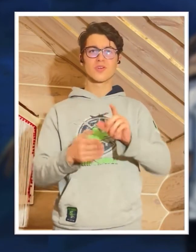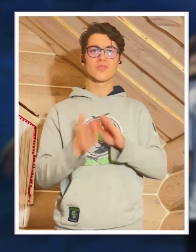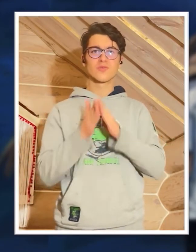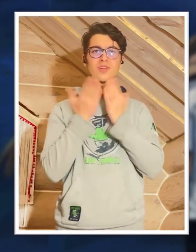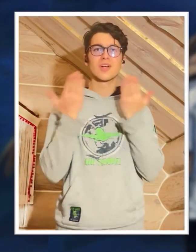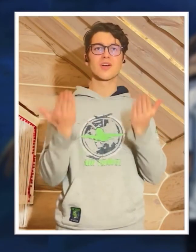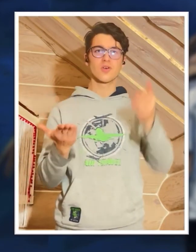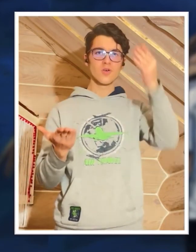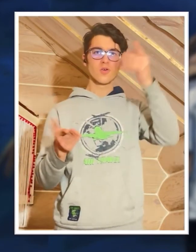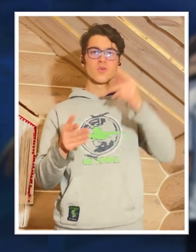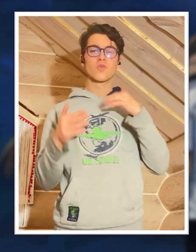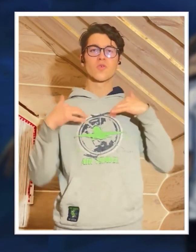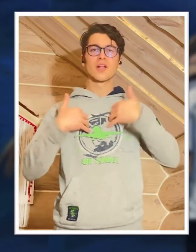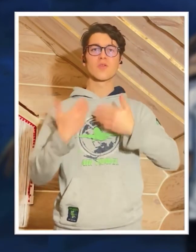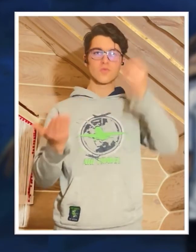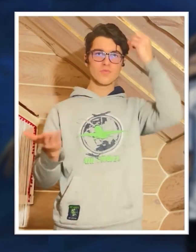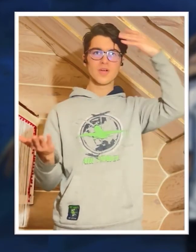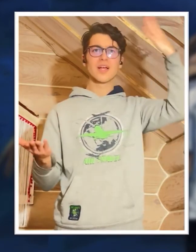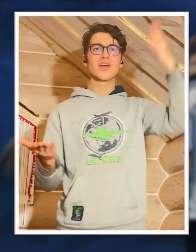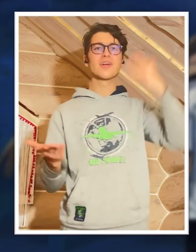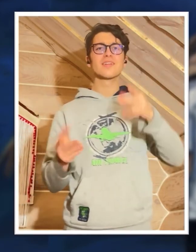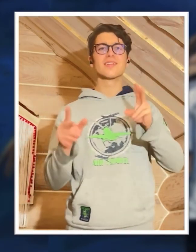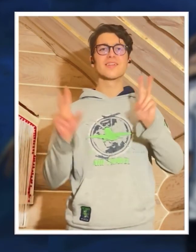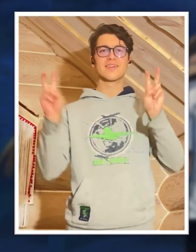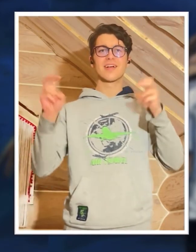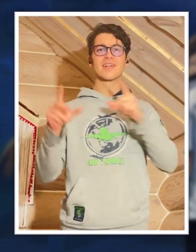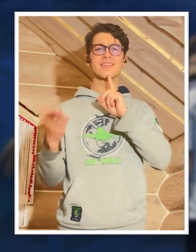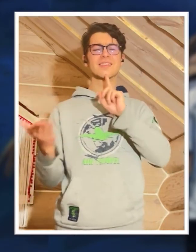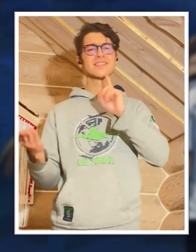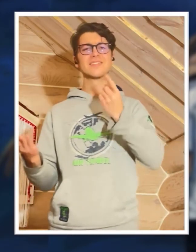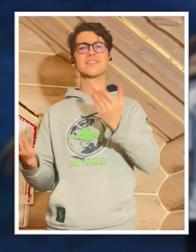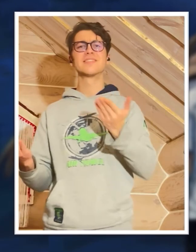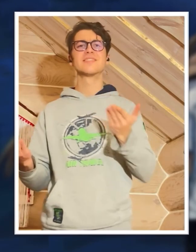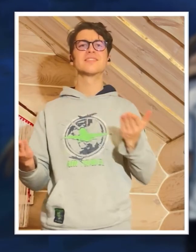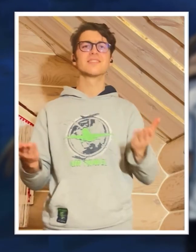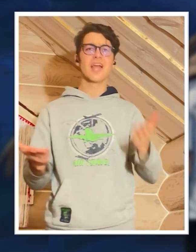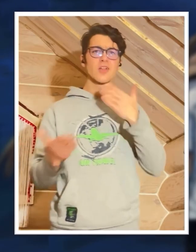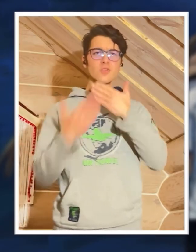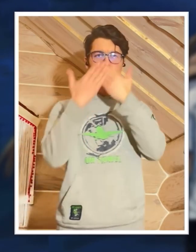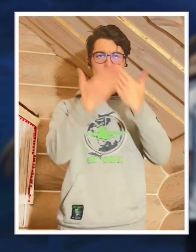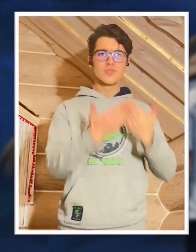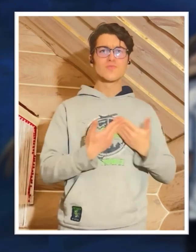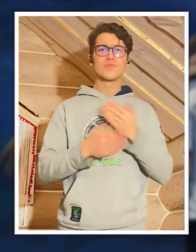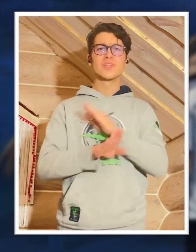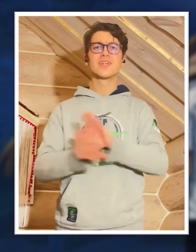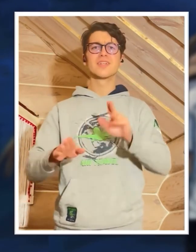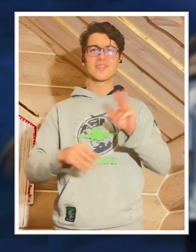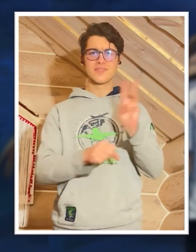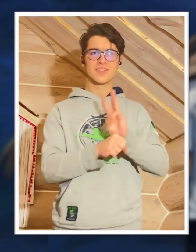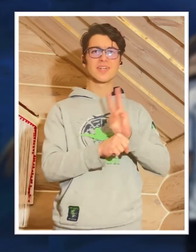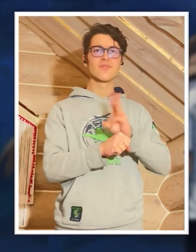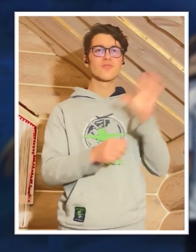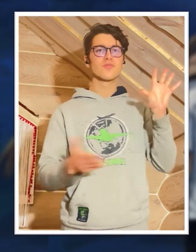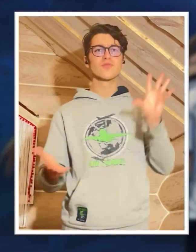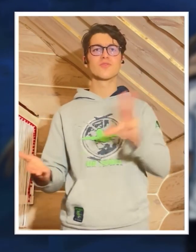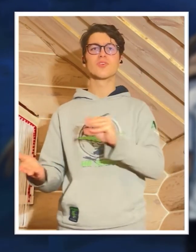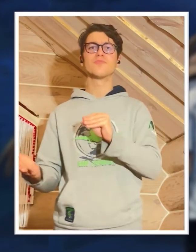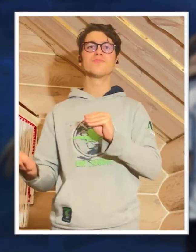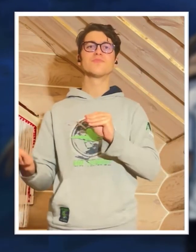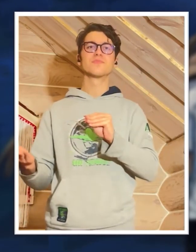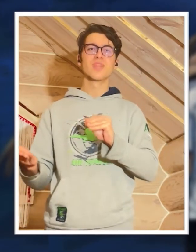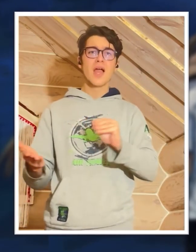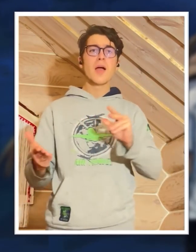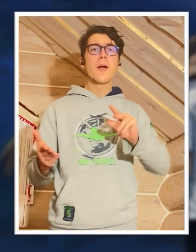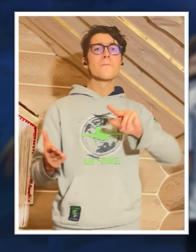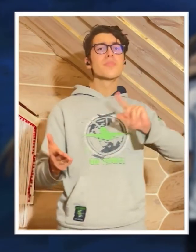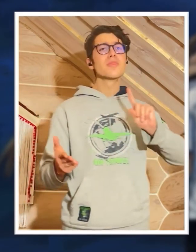книгу «Горе от ума», ты назвал ее странной. Даже разлюбила телевизор,